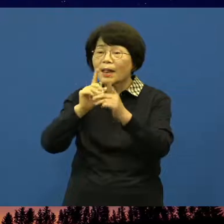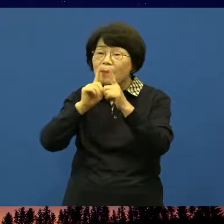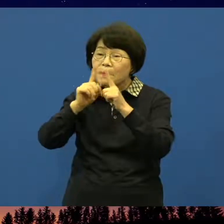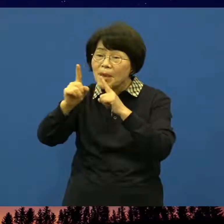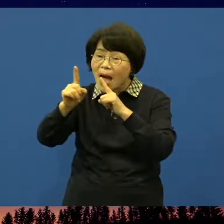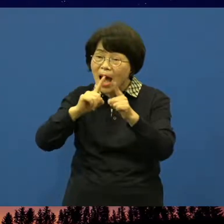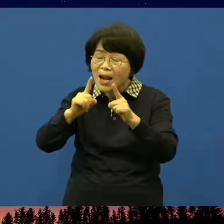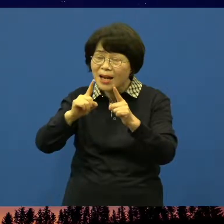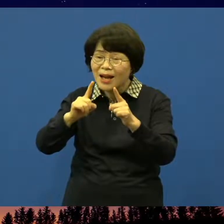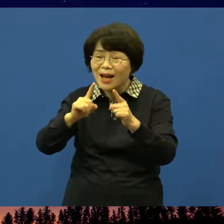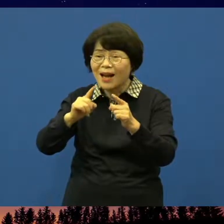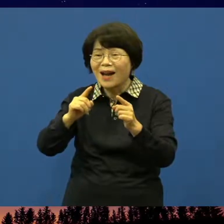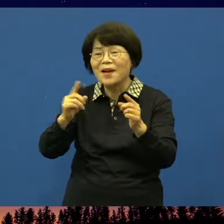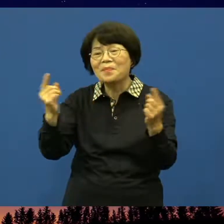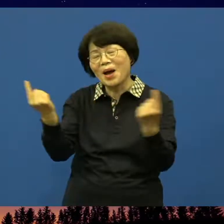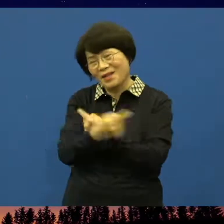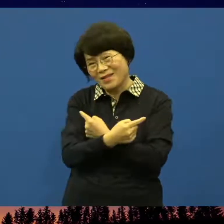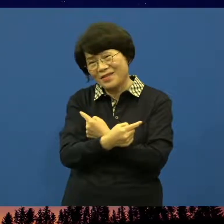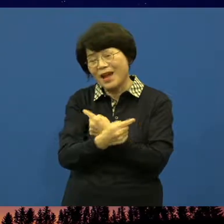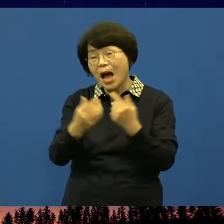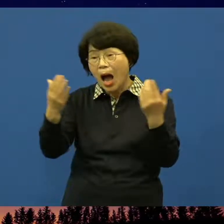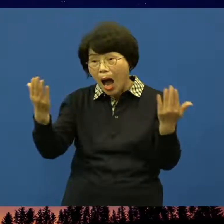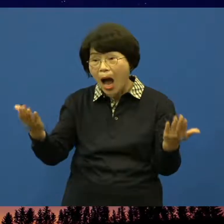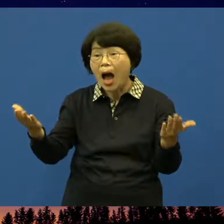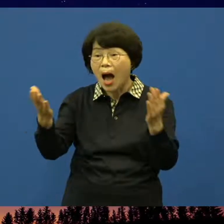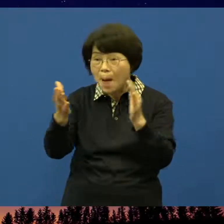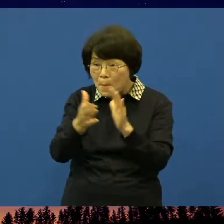우리가 아멘이라는 단어는 놀라운 거예요, 여러분.